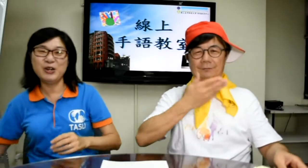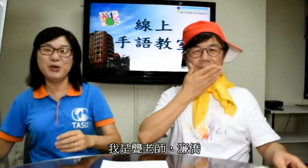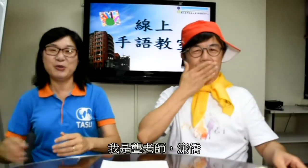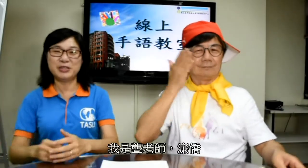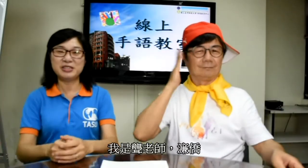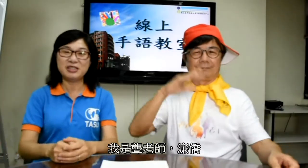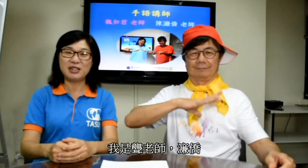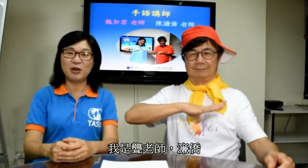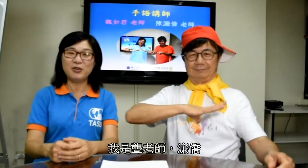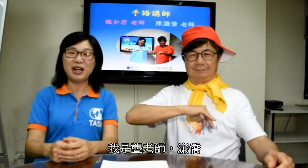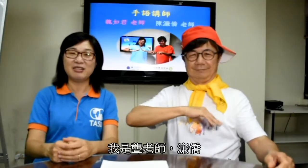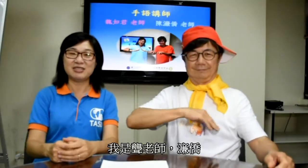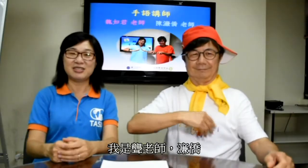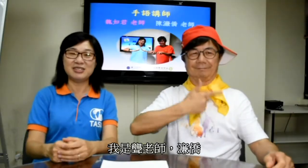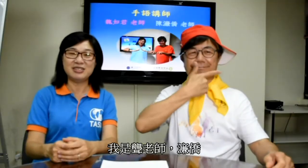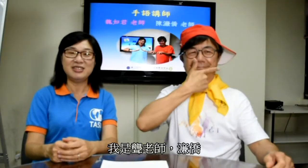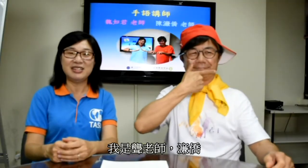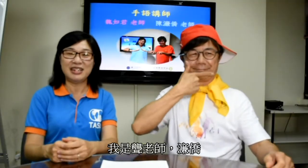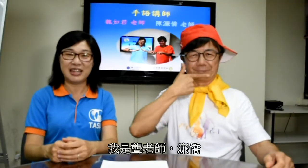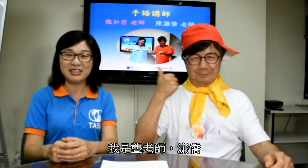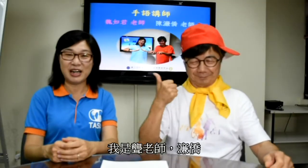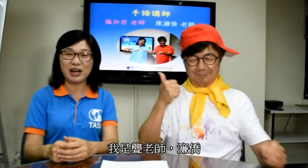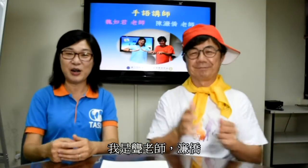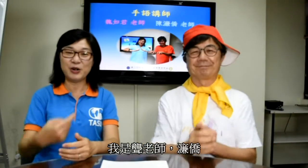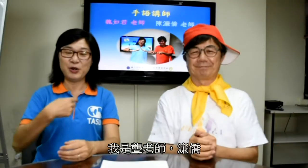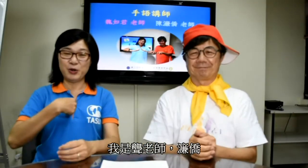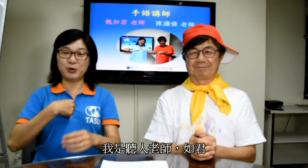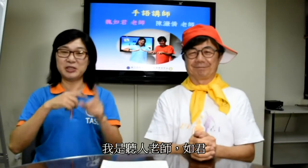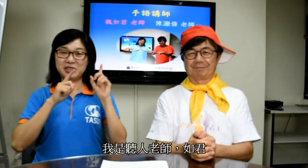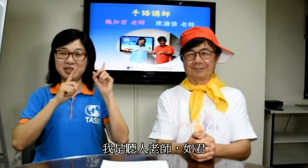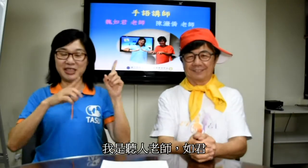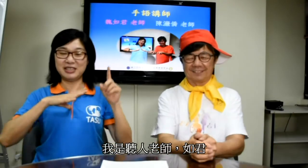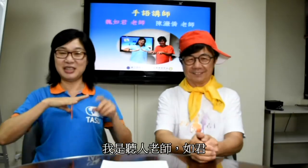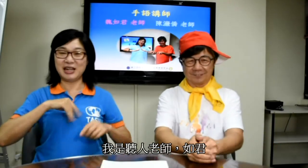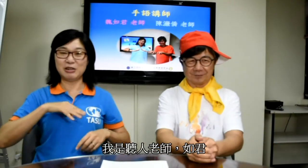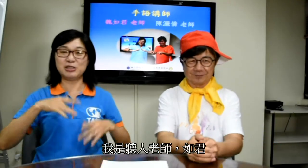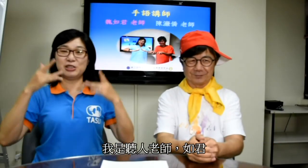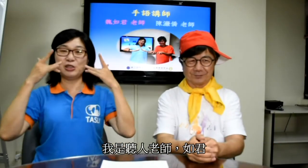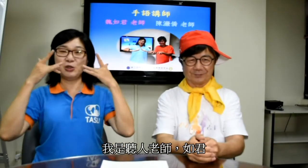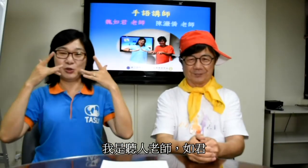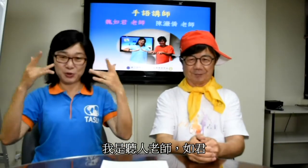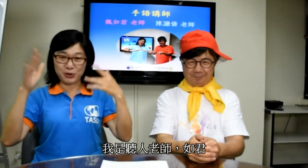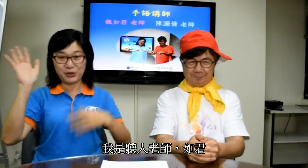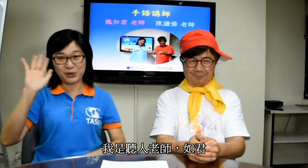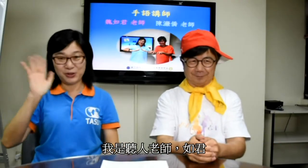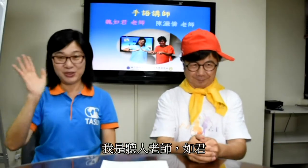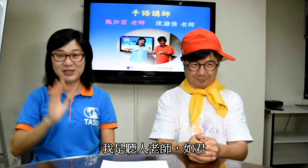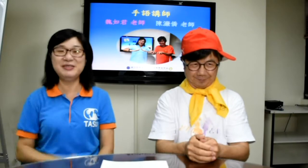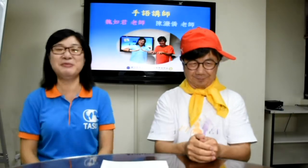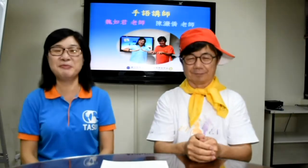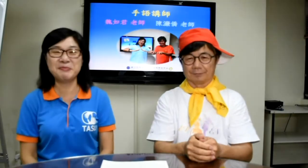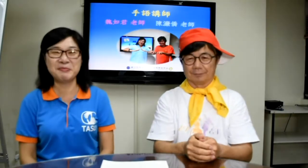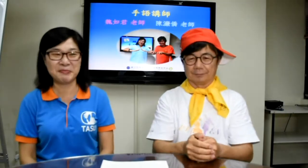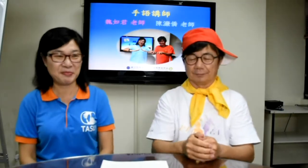我是龙老师连桥，我是听人老师如君。